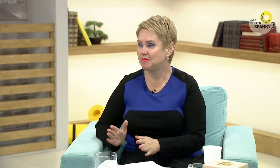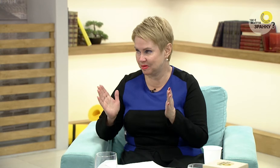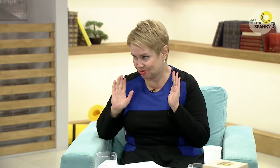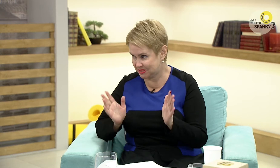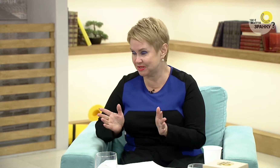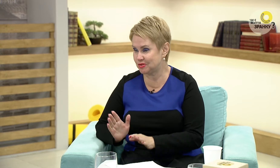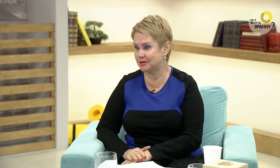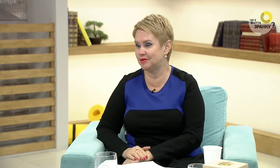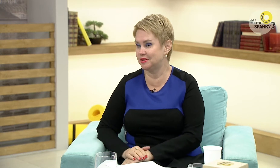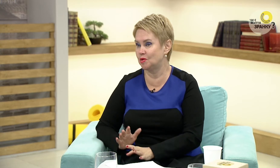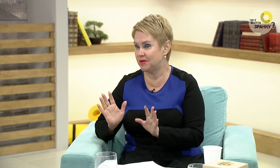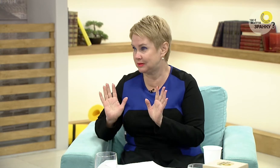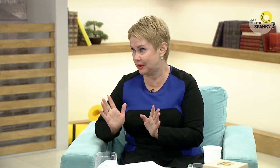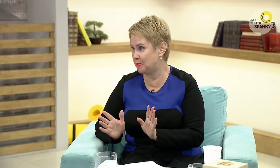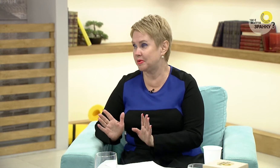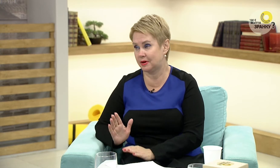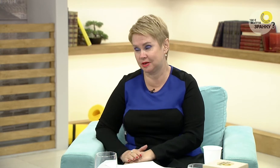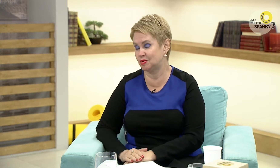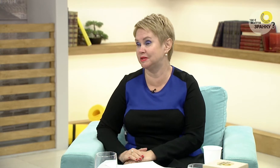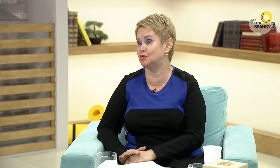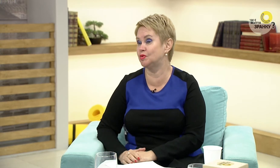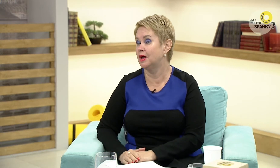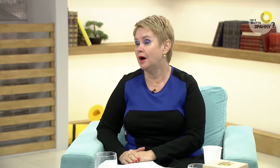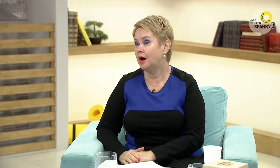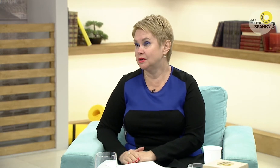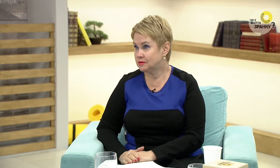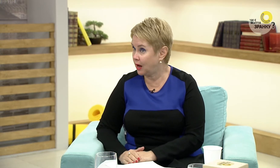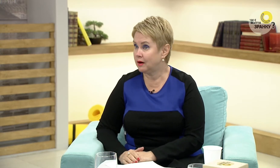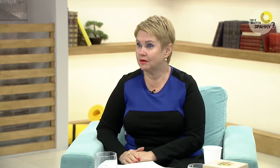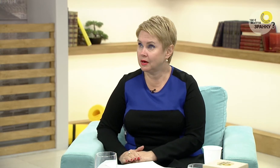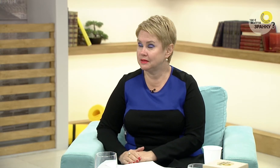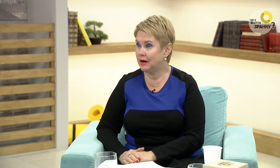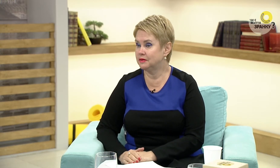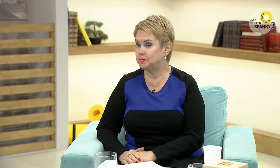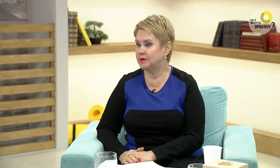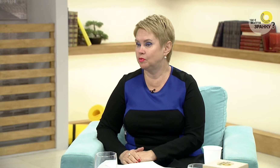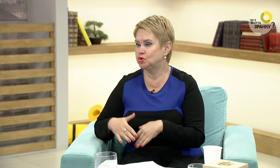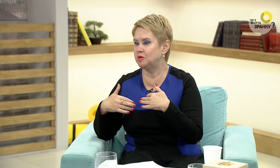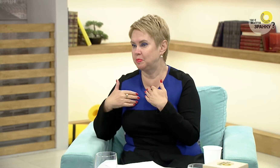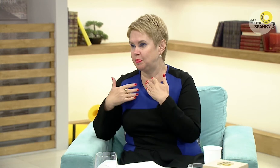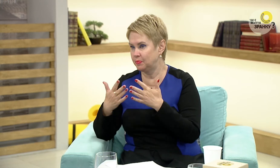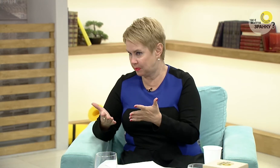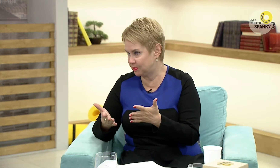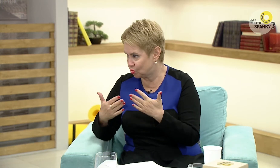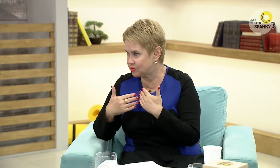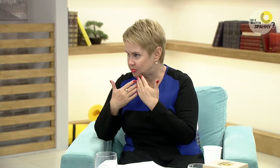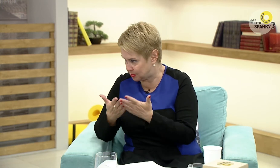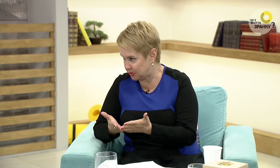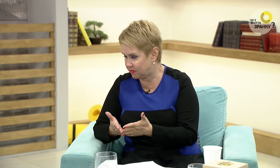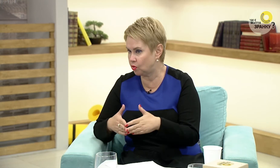потому что слышат это, они ловят темп и хорошо танцуют. Да, когда переводчик, ну, то есть переводит,